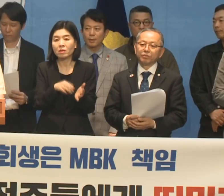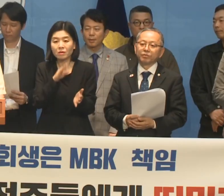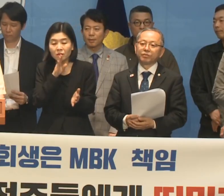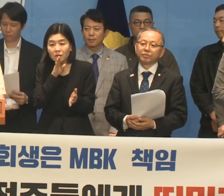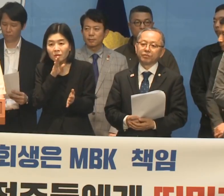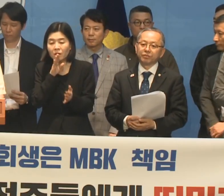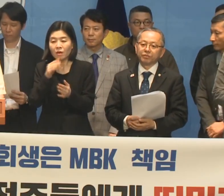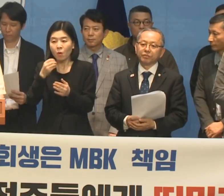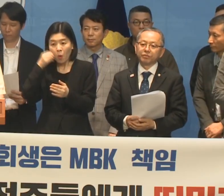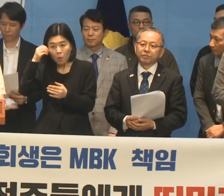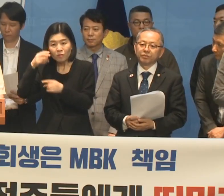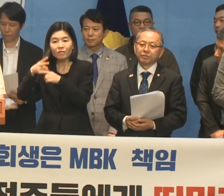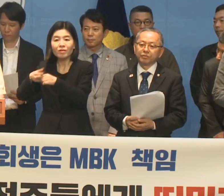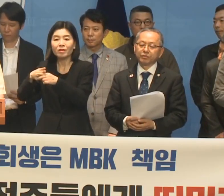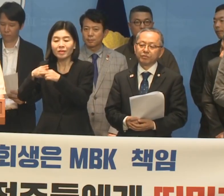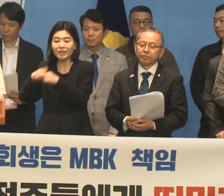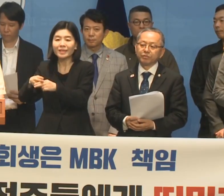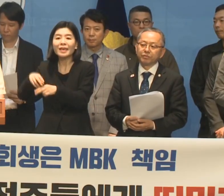홈플러스 측에만